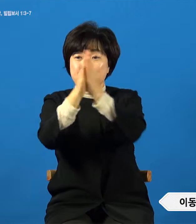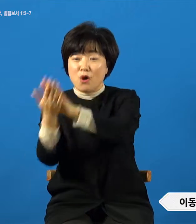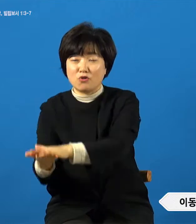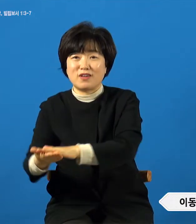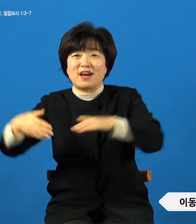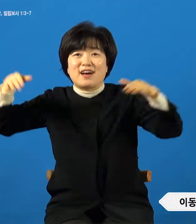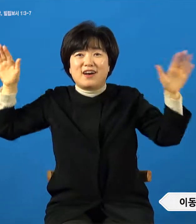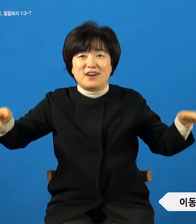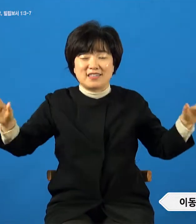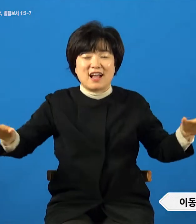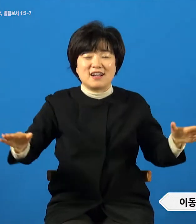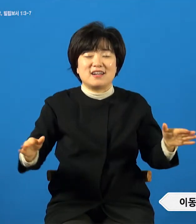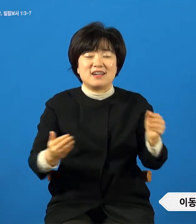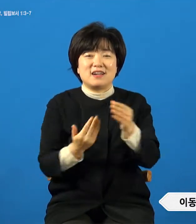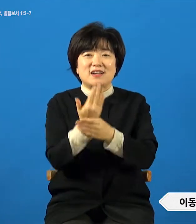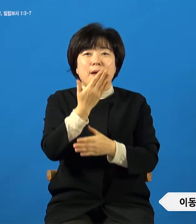이